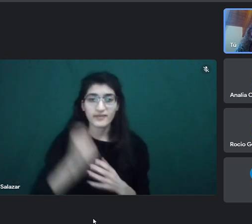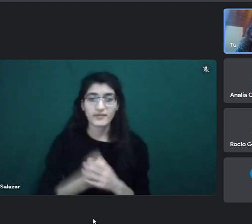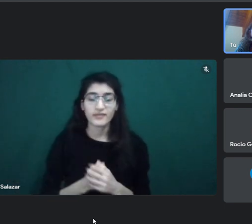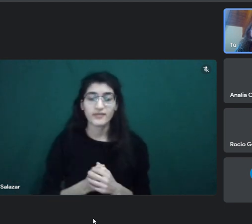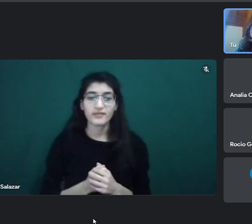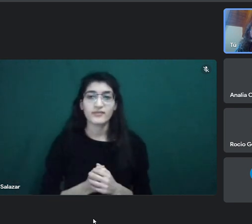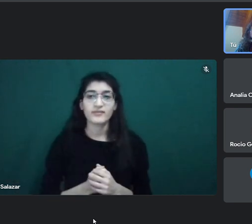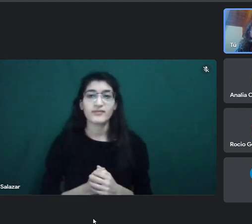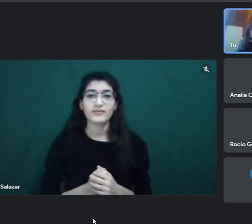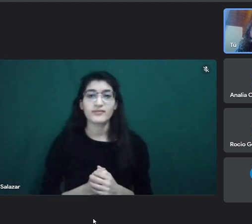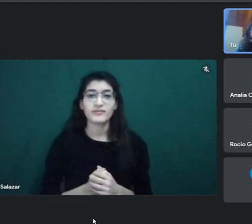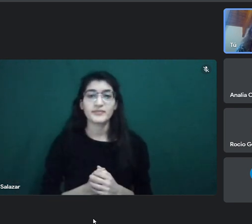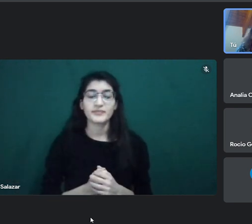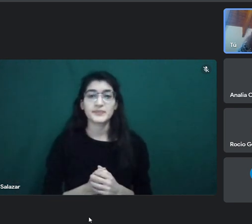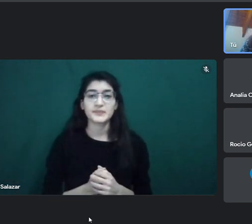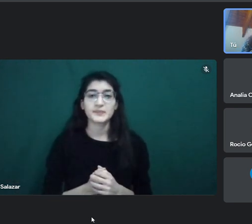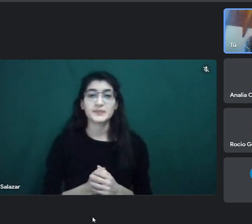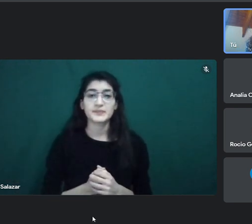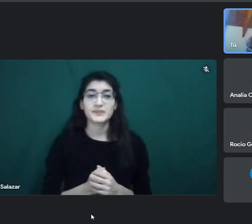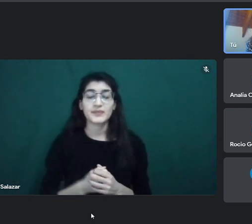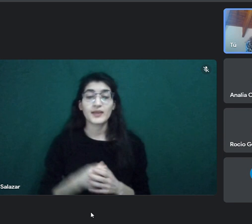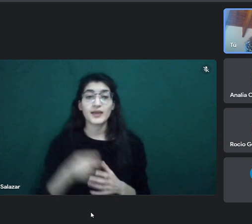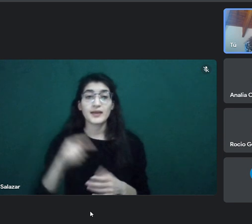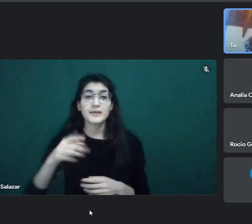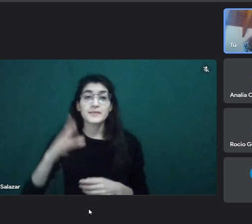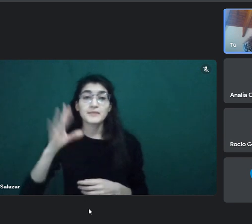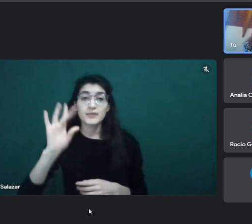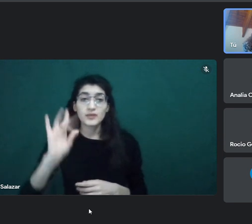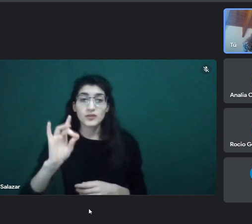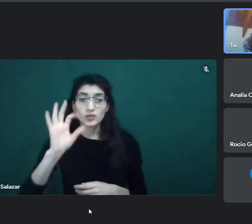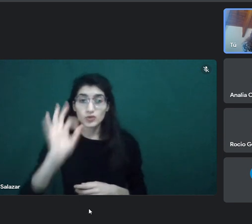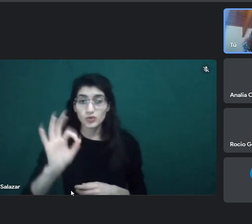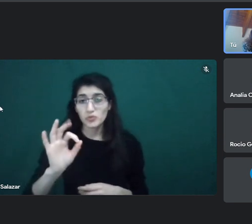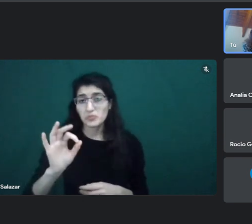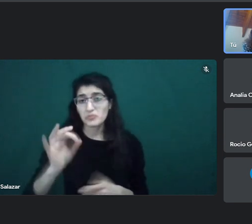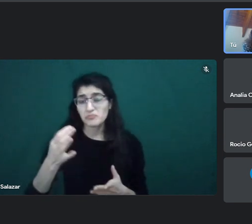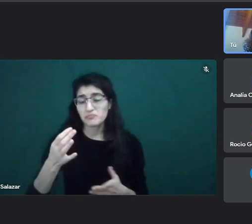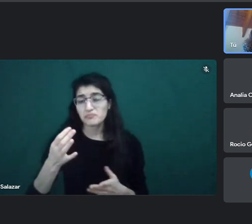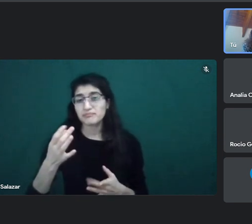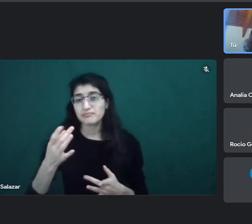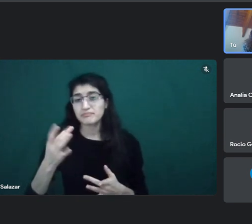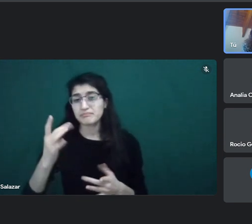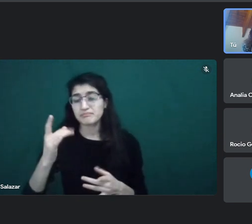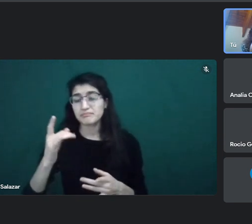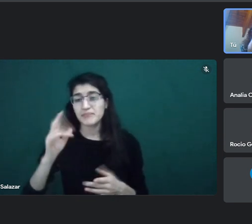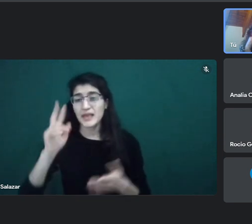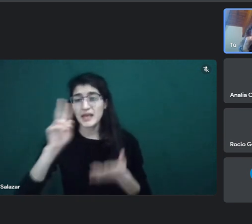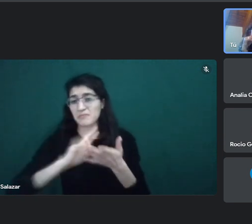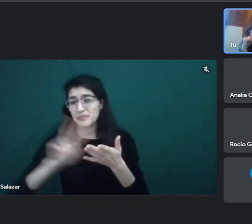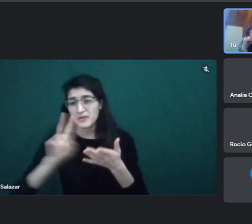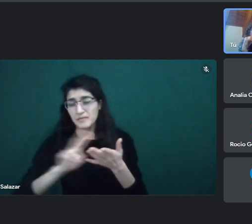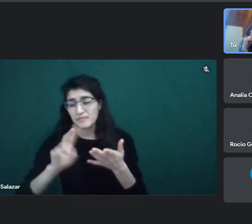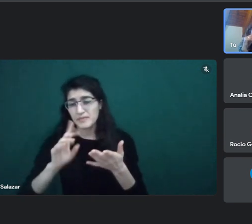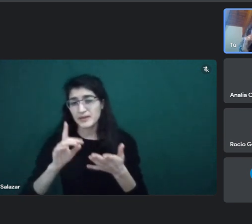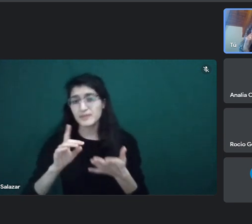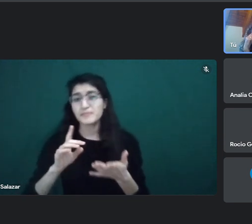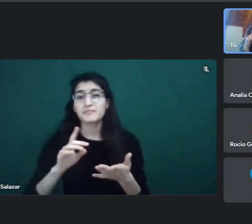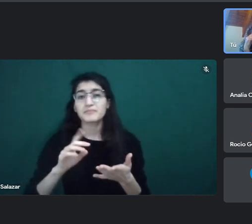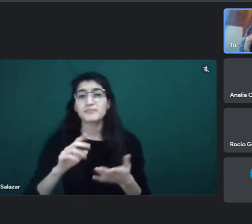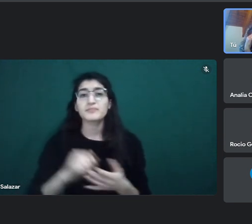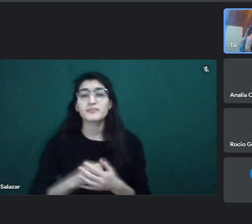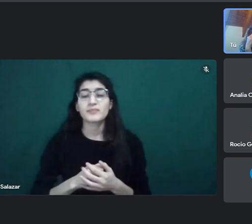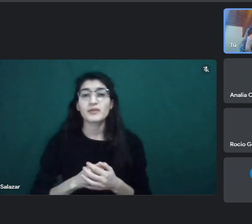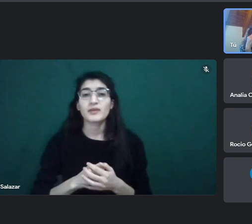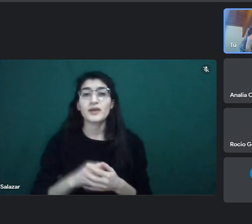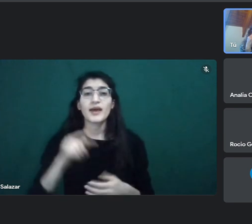Y el to no aparece con tanta frecuencia. Cuando está solo, quiere decir hacer. Y si no, no